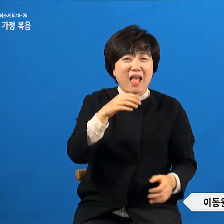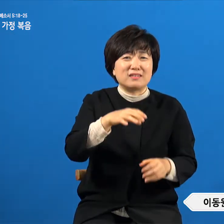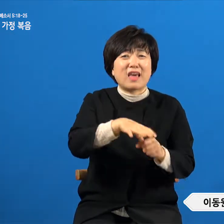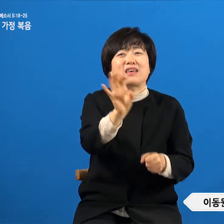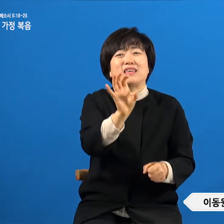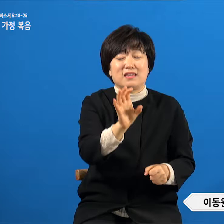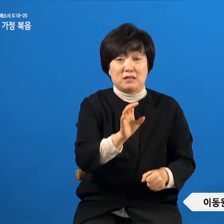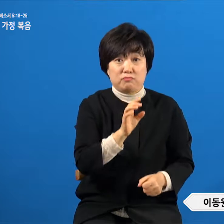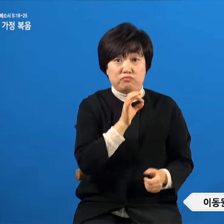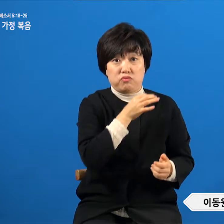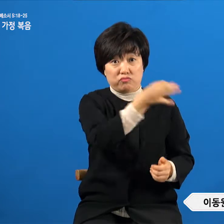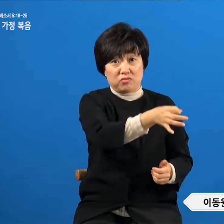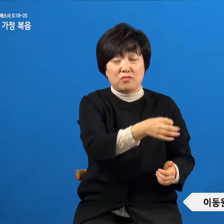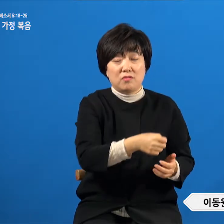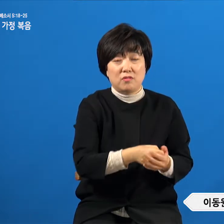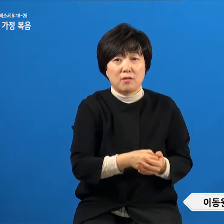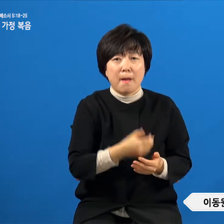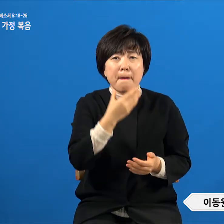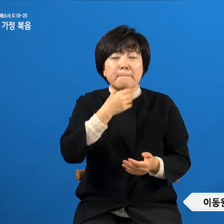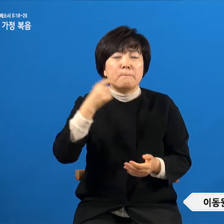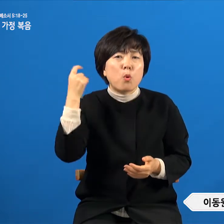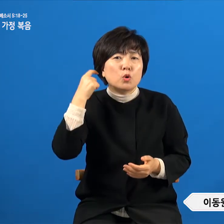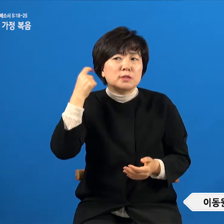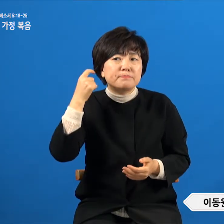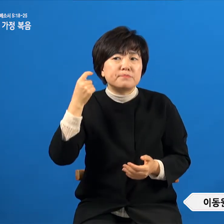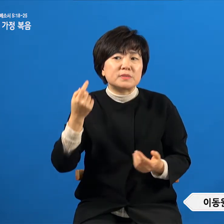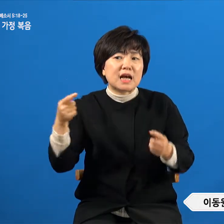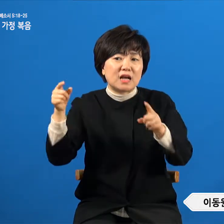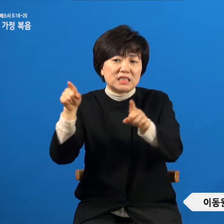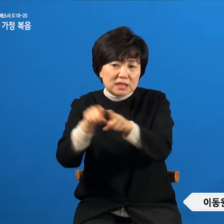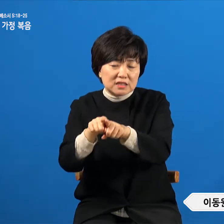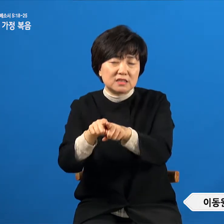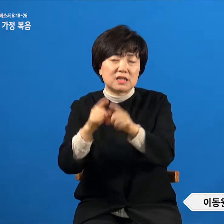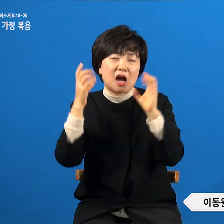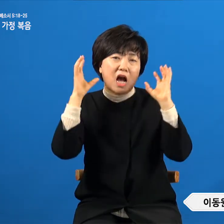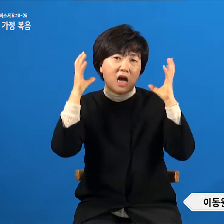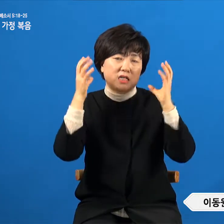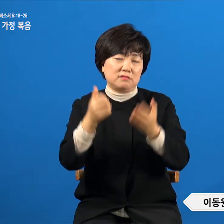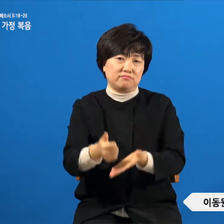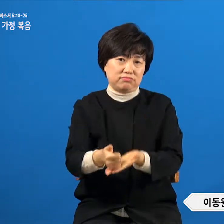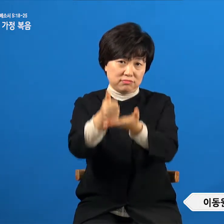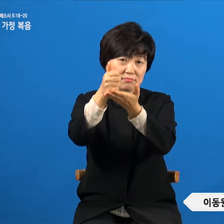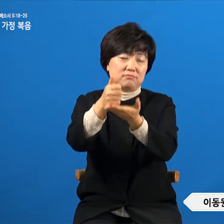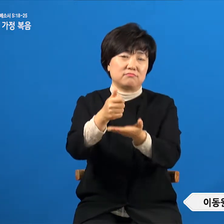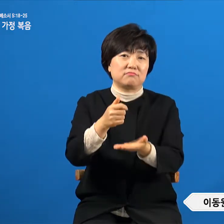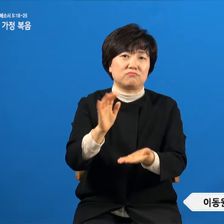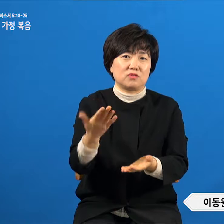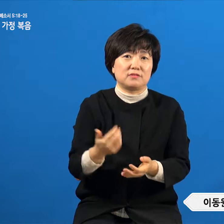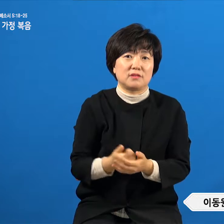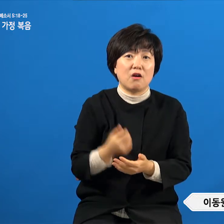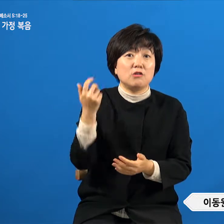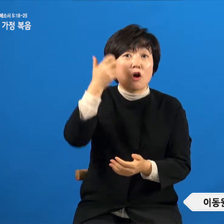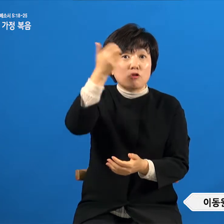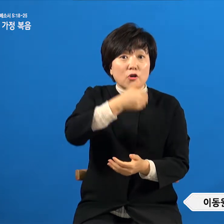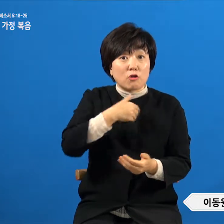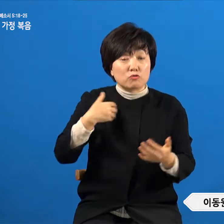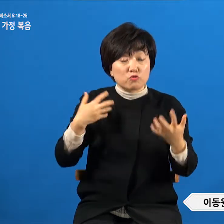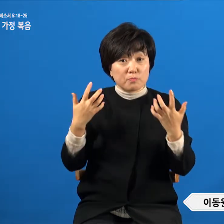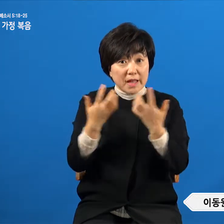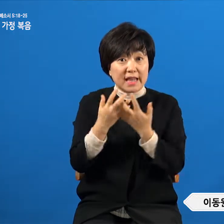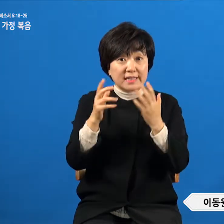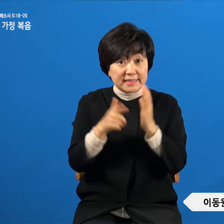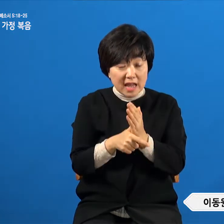복음과 함께, 기독교 문화와 함께 우리는 어린이라는 소중한 단어를 갖게 된 것입니다. 네, 성령 충만할 때